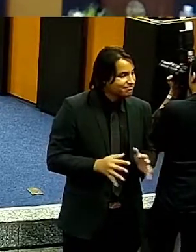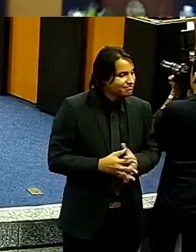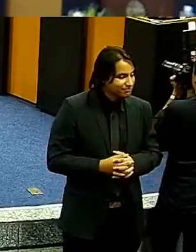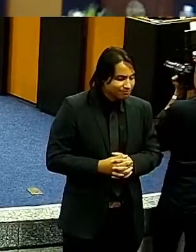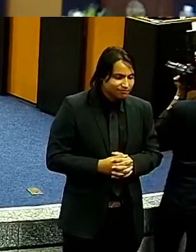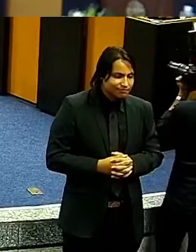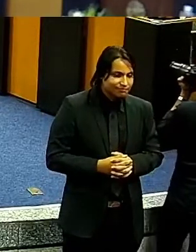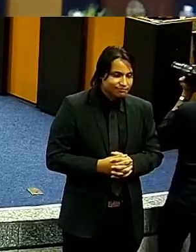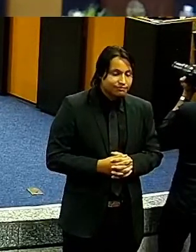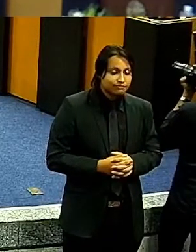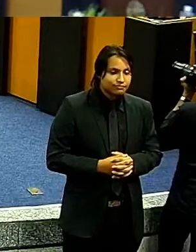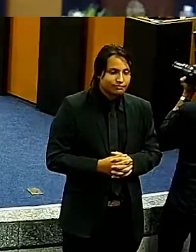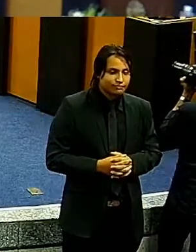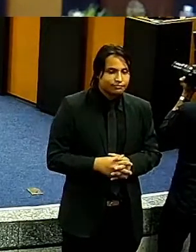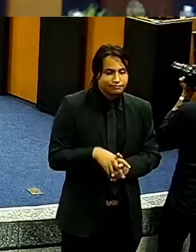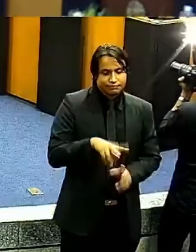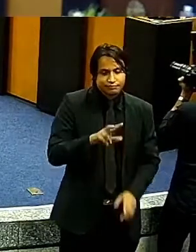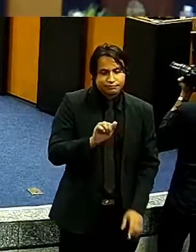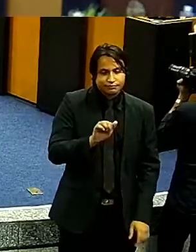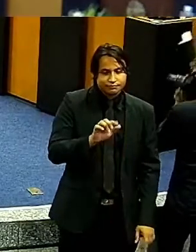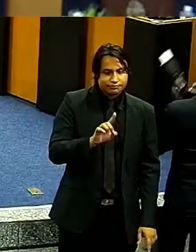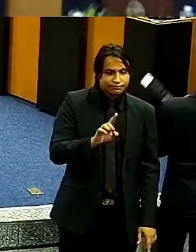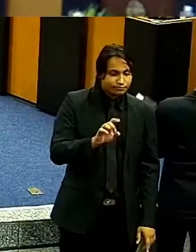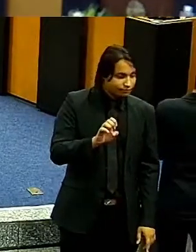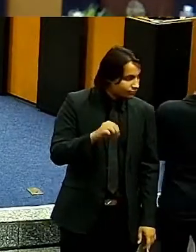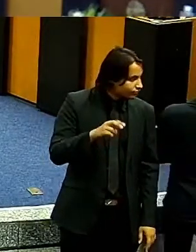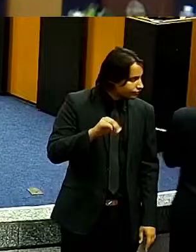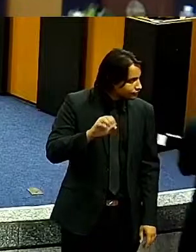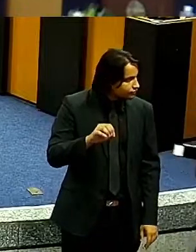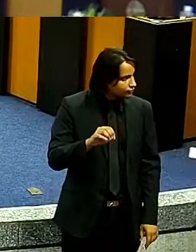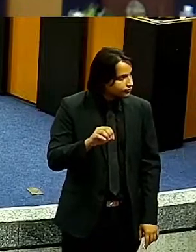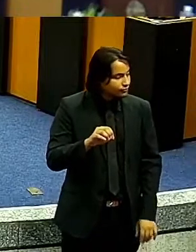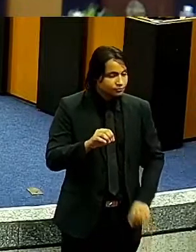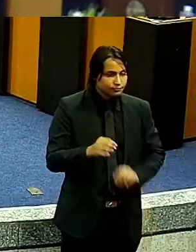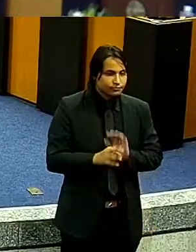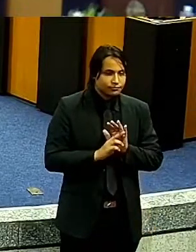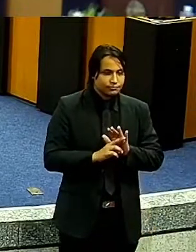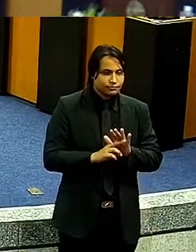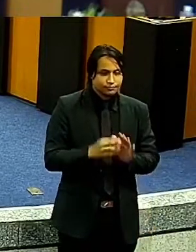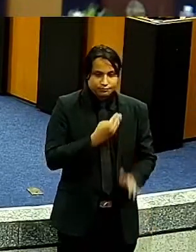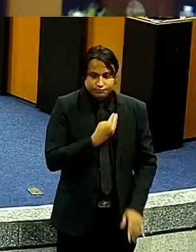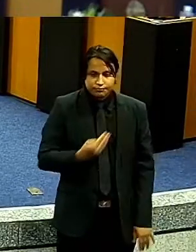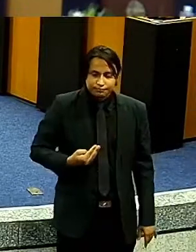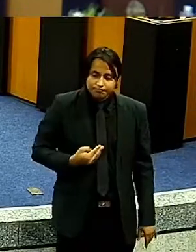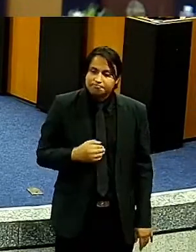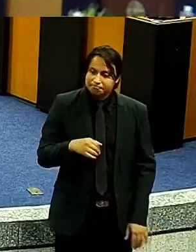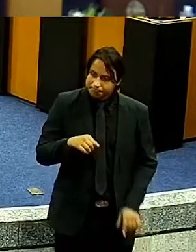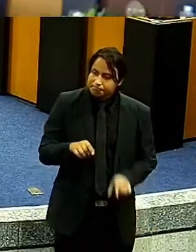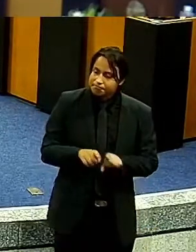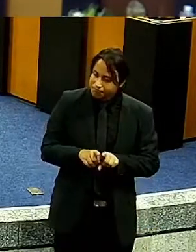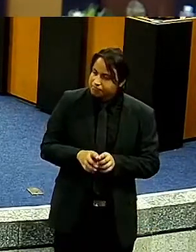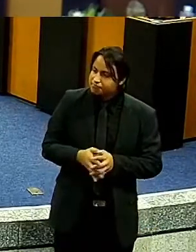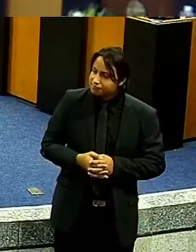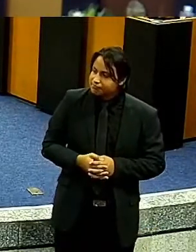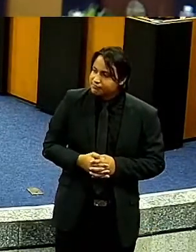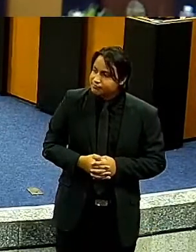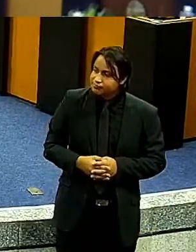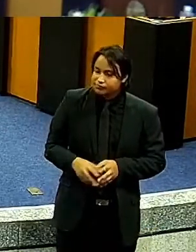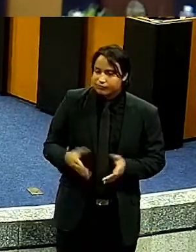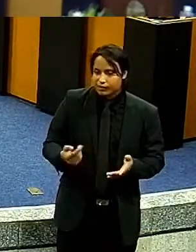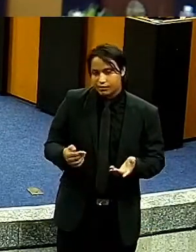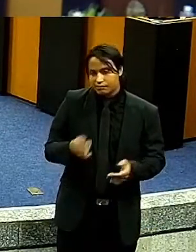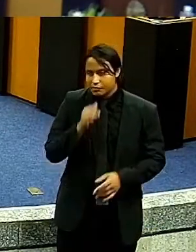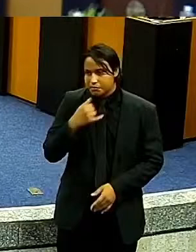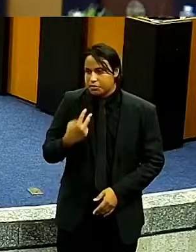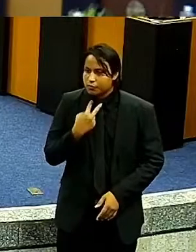o valdênio representante Governador que também nos informou as razões de não poder estar aqui